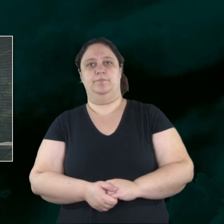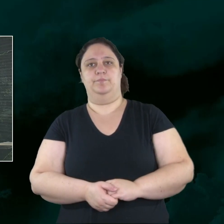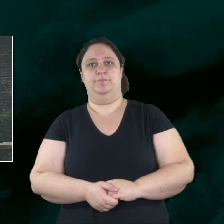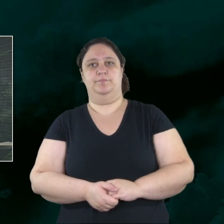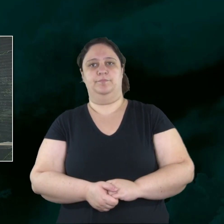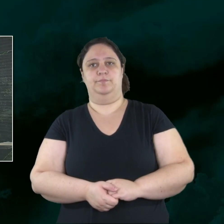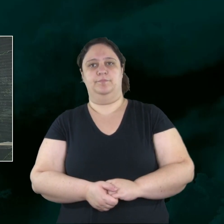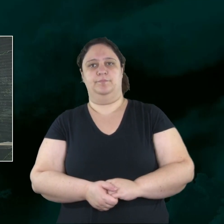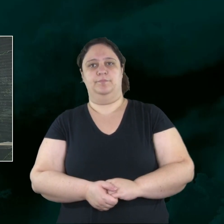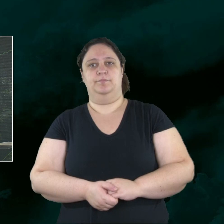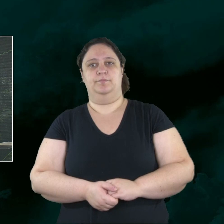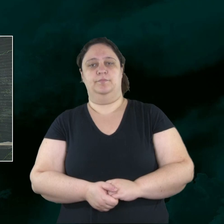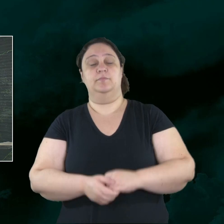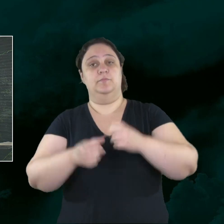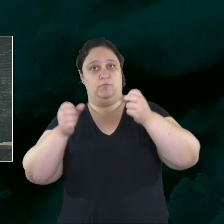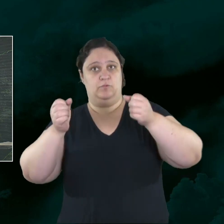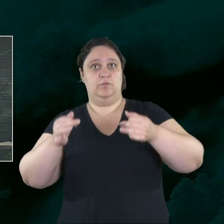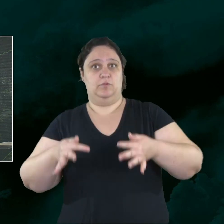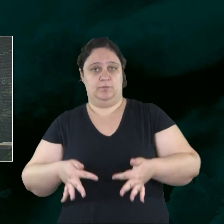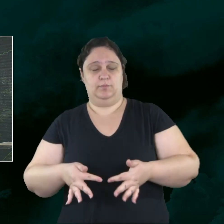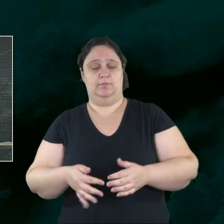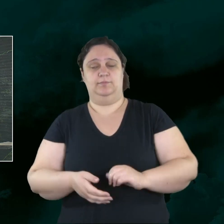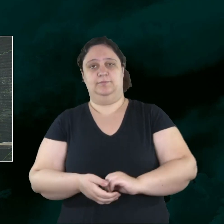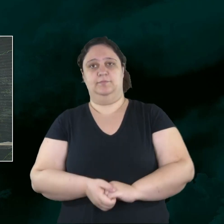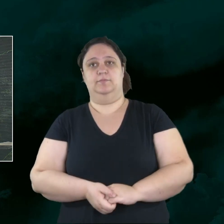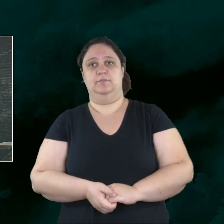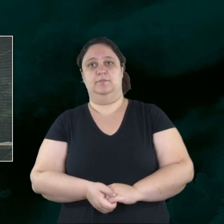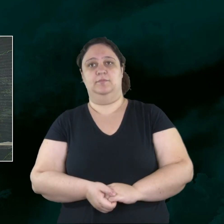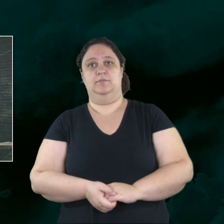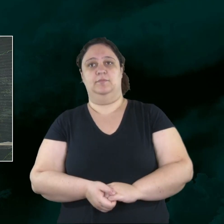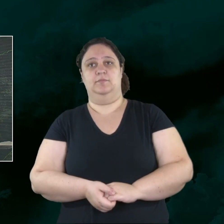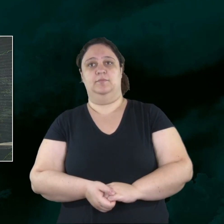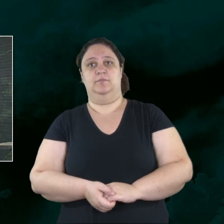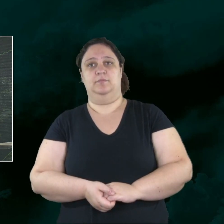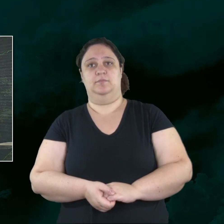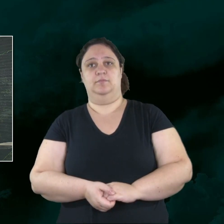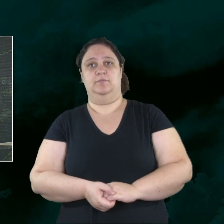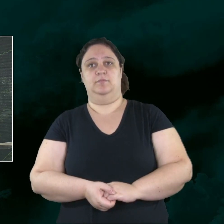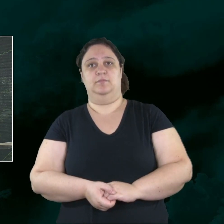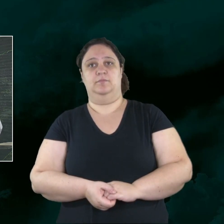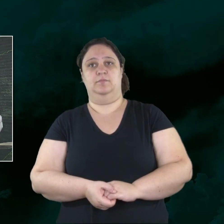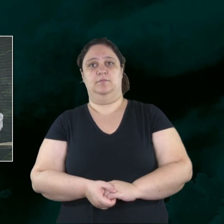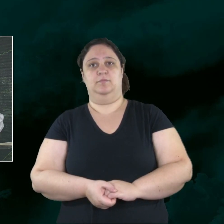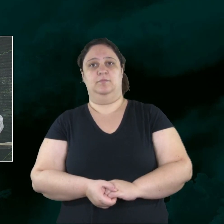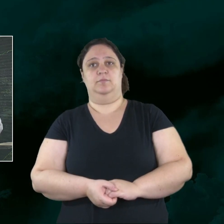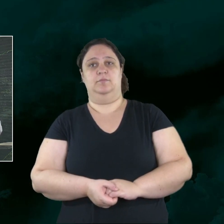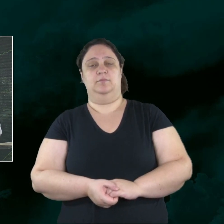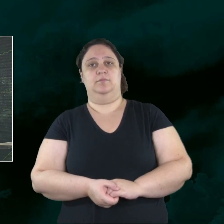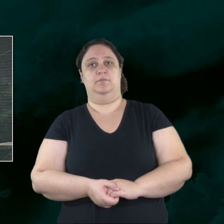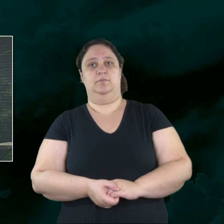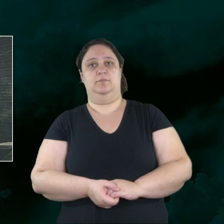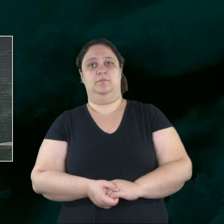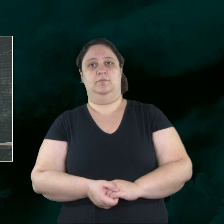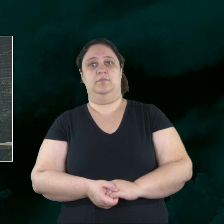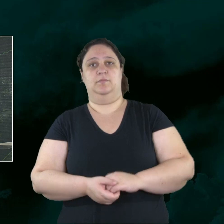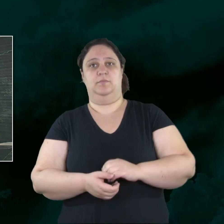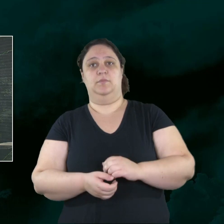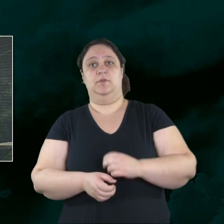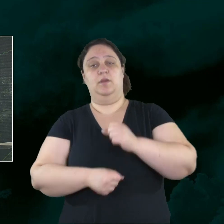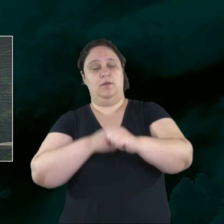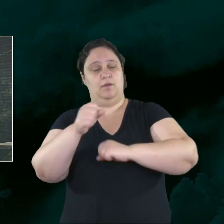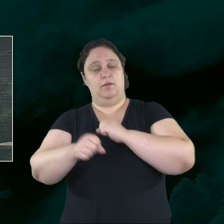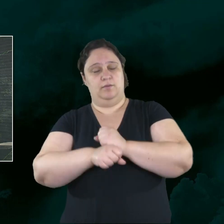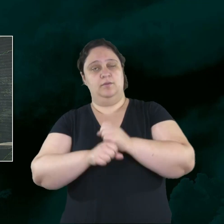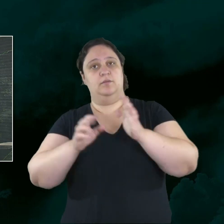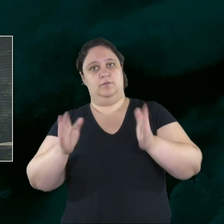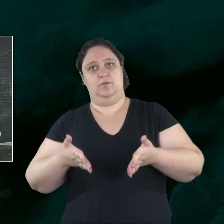vocês que eu cheguei a apreciar nesse último ano,